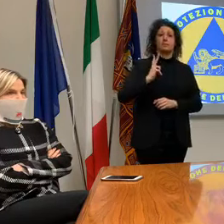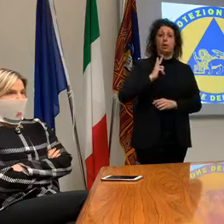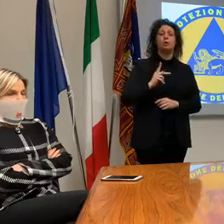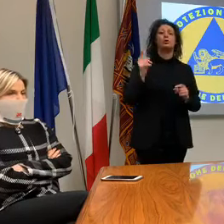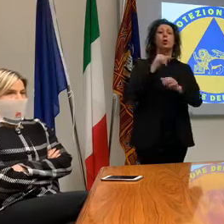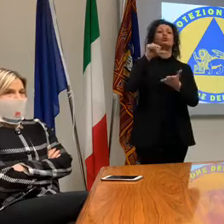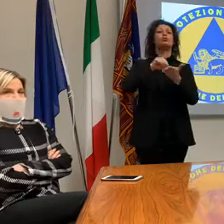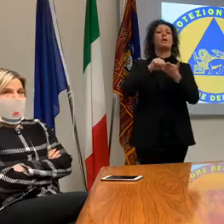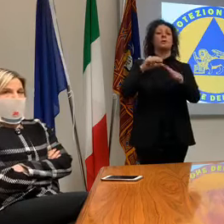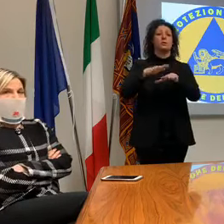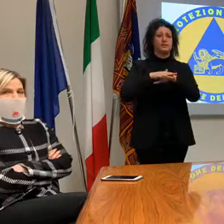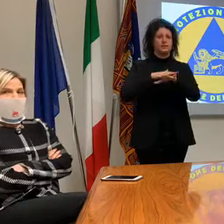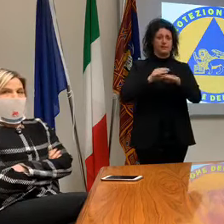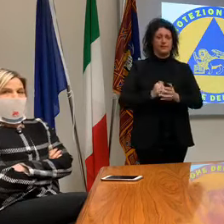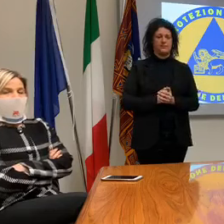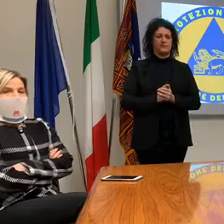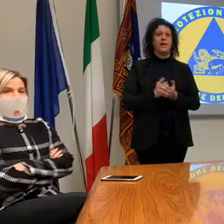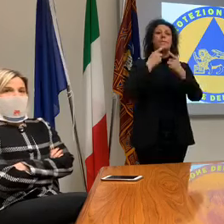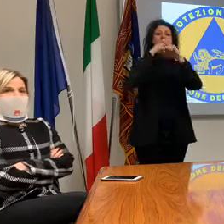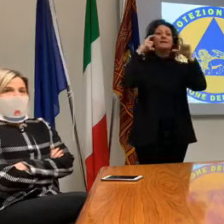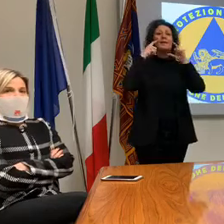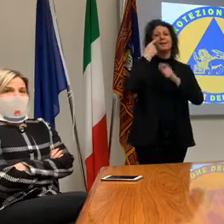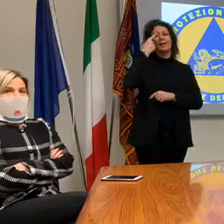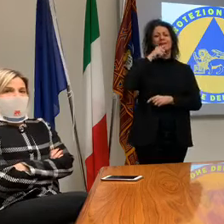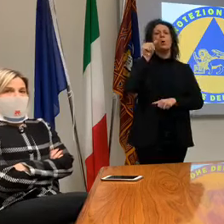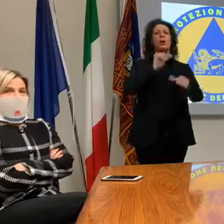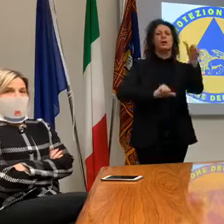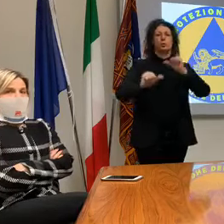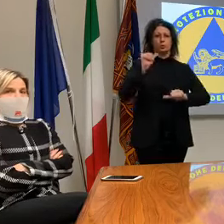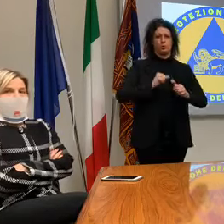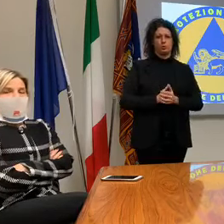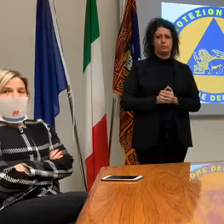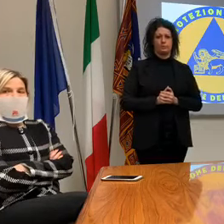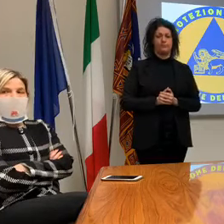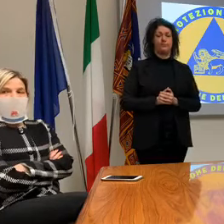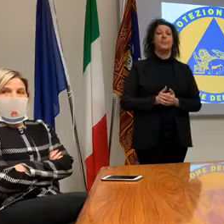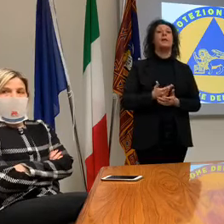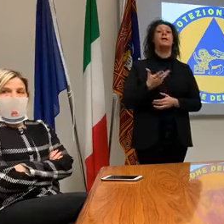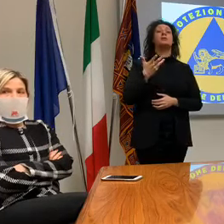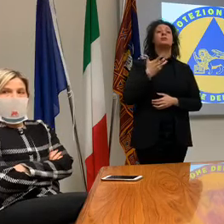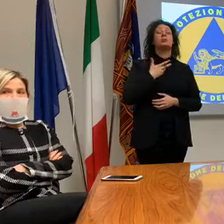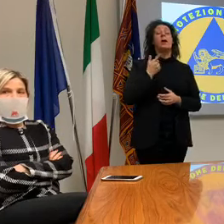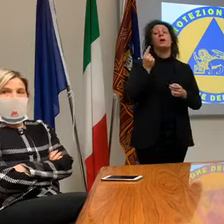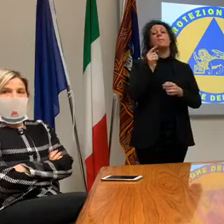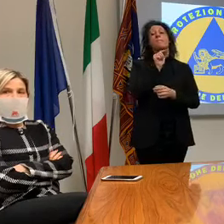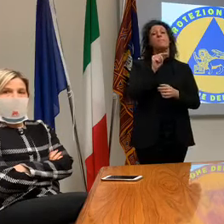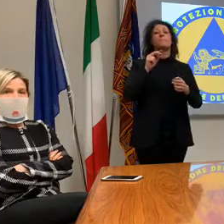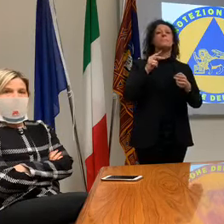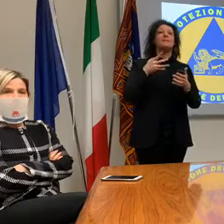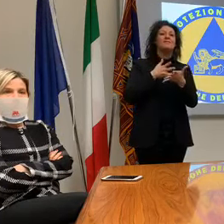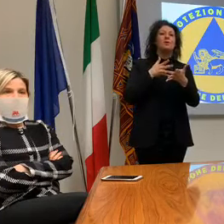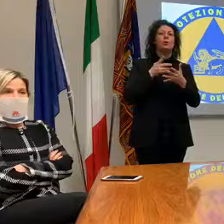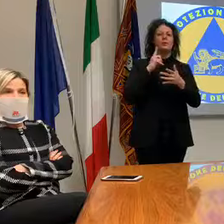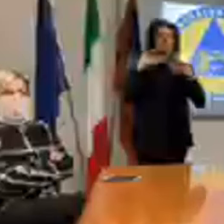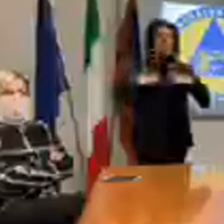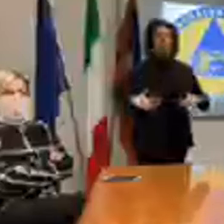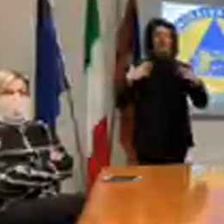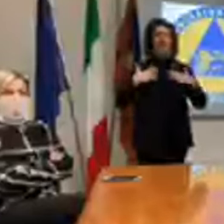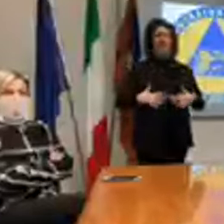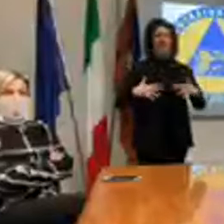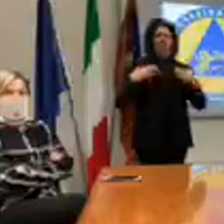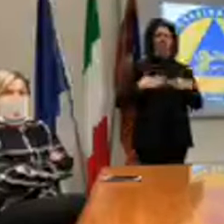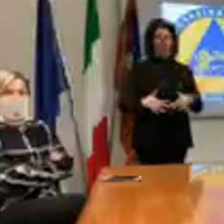mascherine chirurgiche. Abbiamo qualche emergenza sul fronte dei calzari piuttosto di qualche camice, ma insomma lì su quei fronti diciamo non